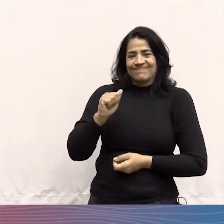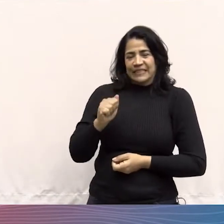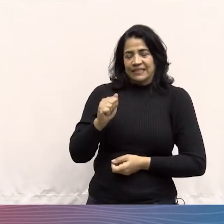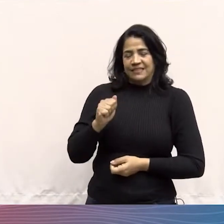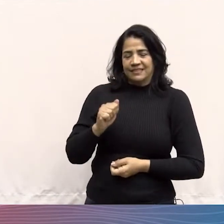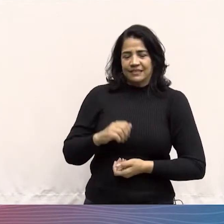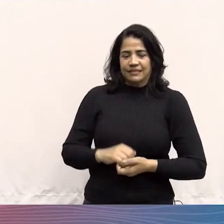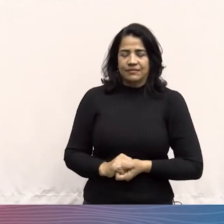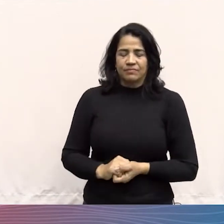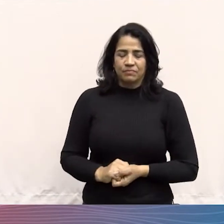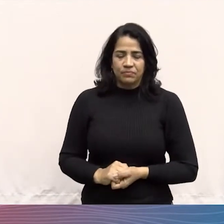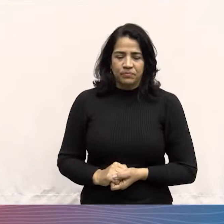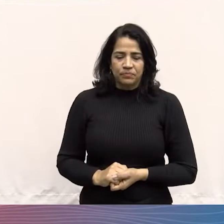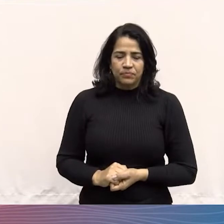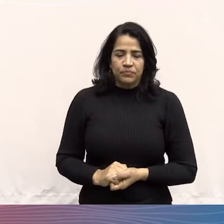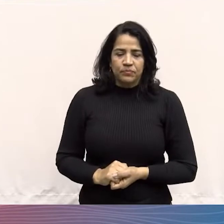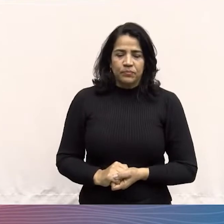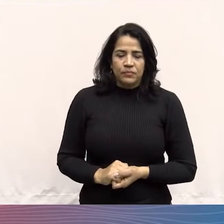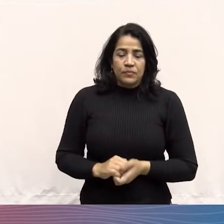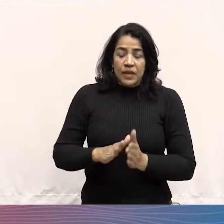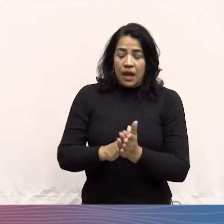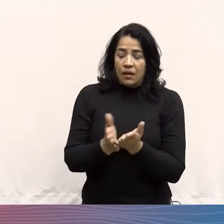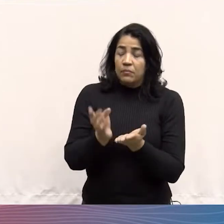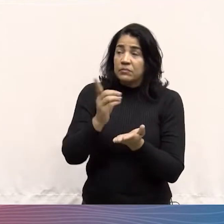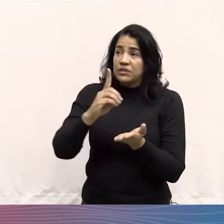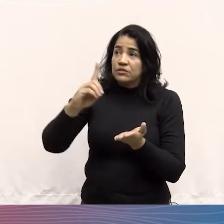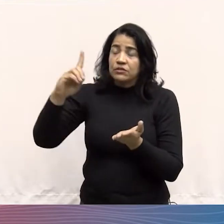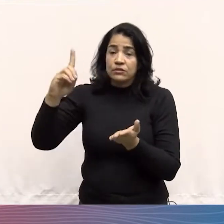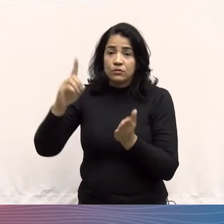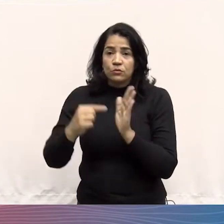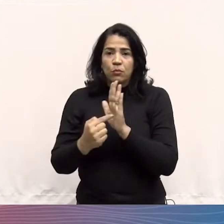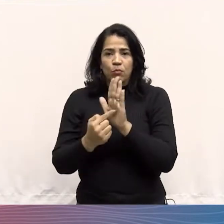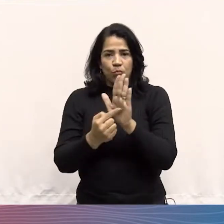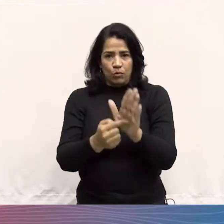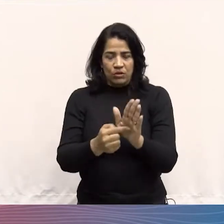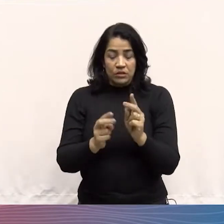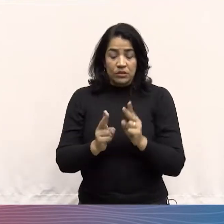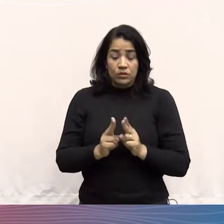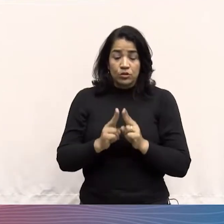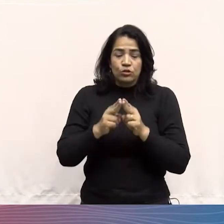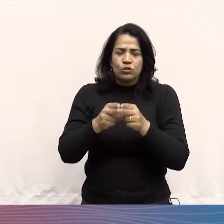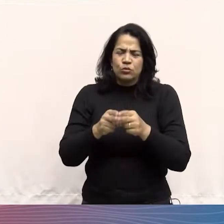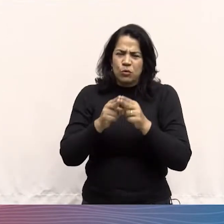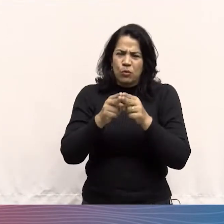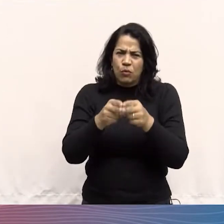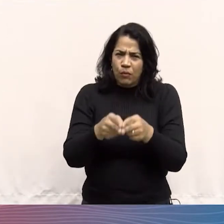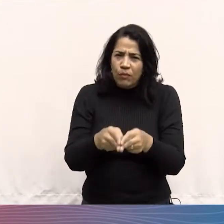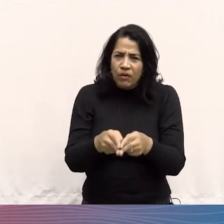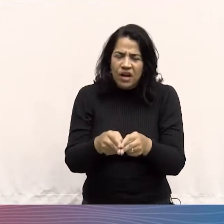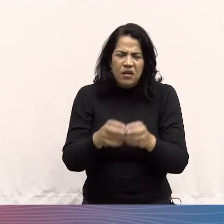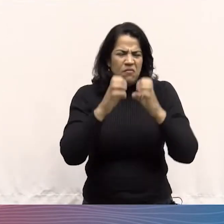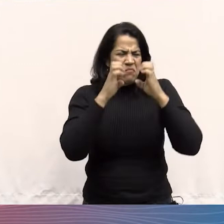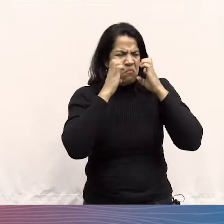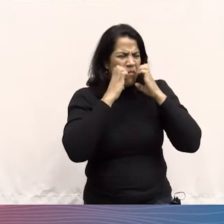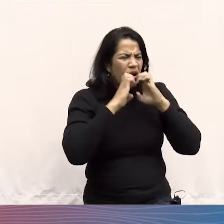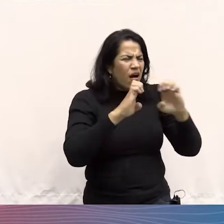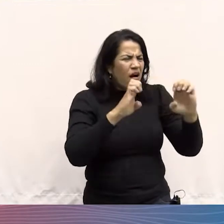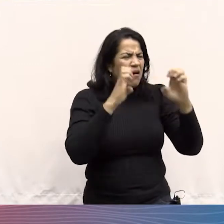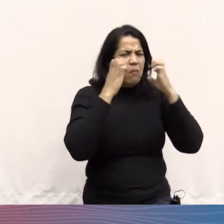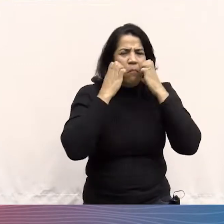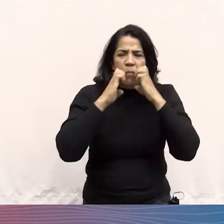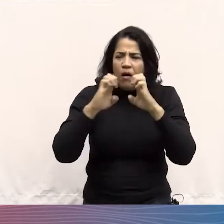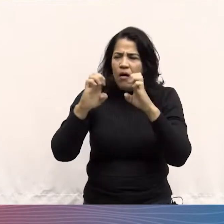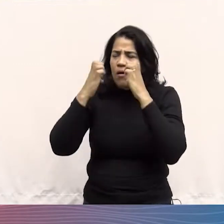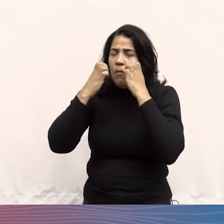que Noé era apregoador da justiça. Ele não se importou